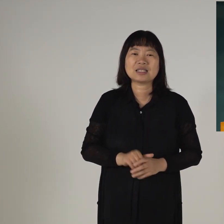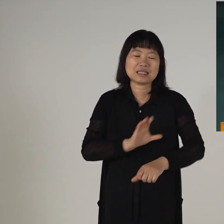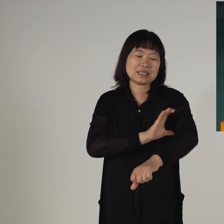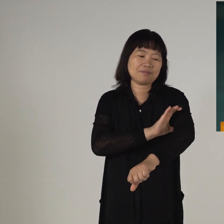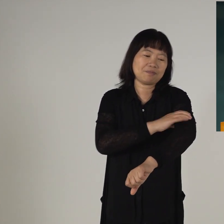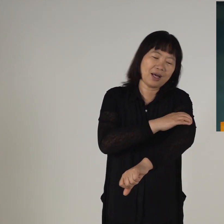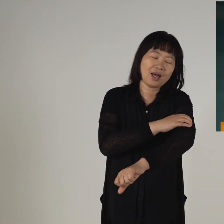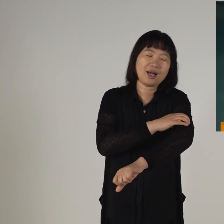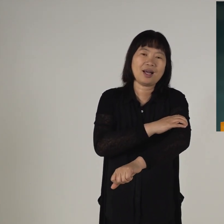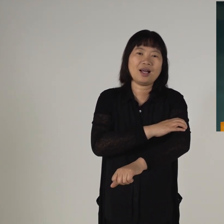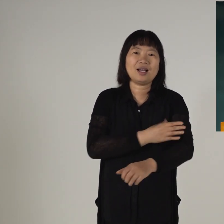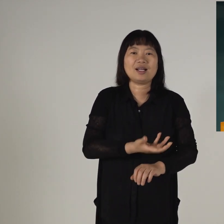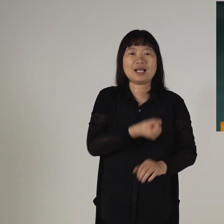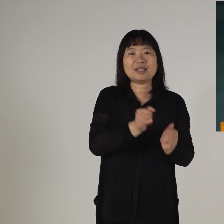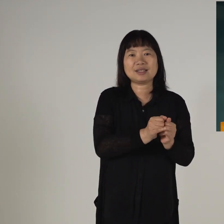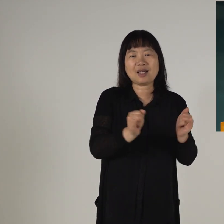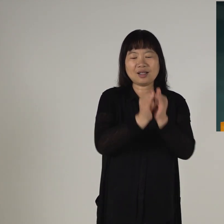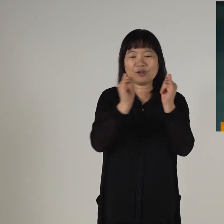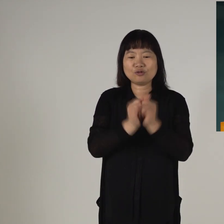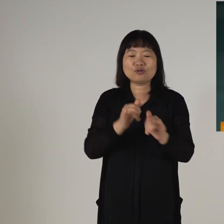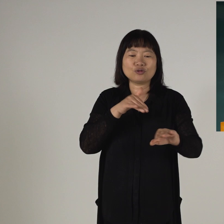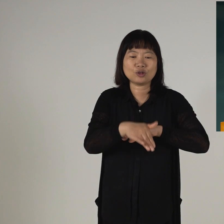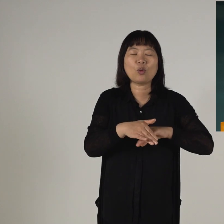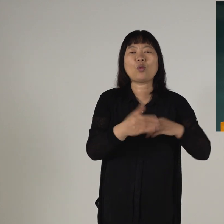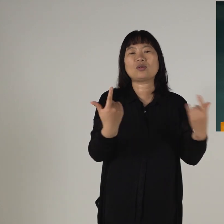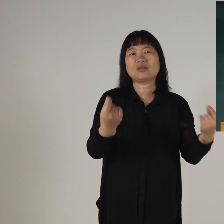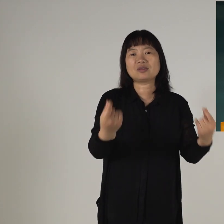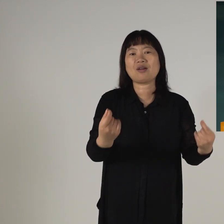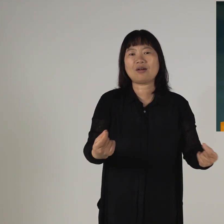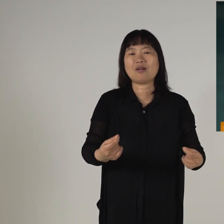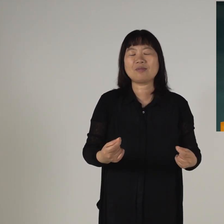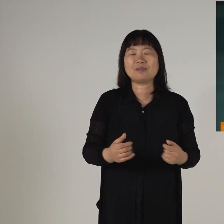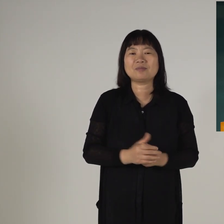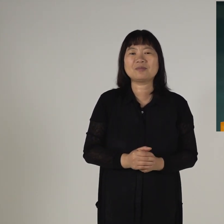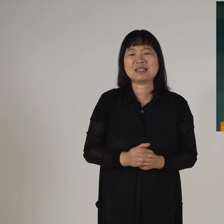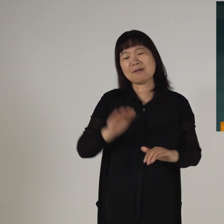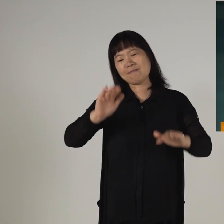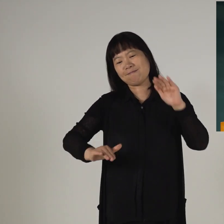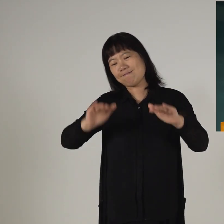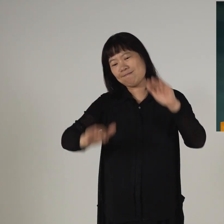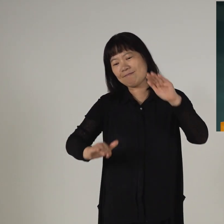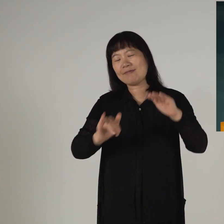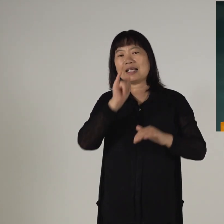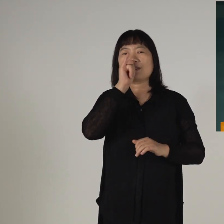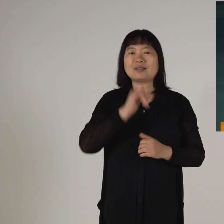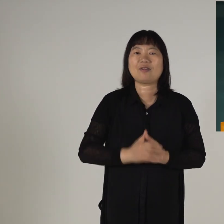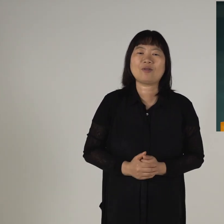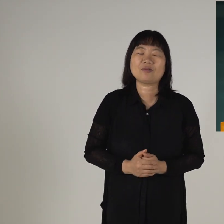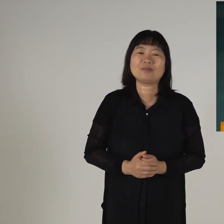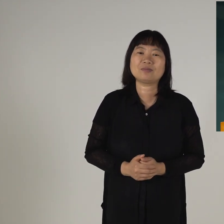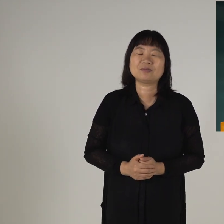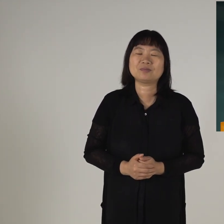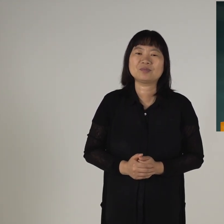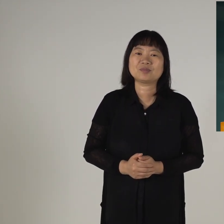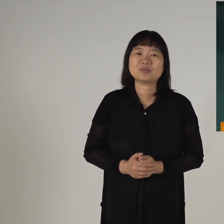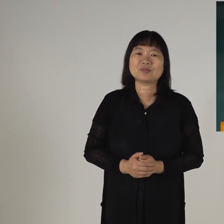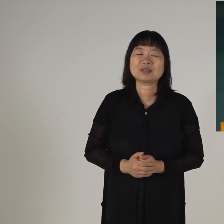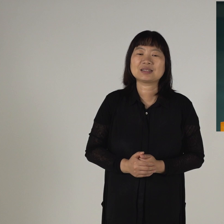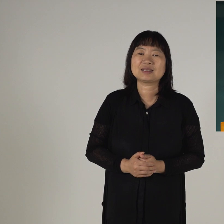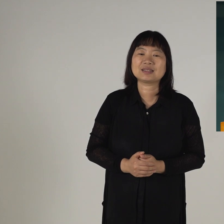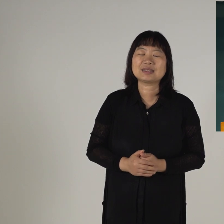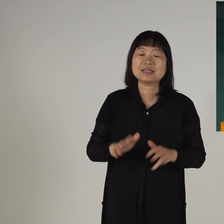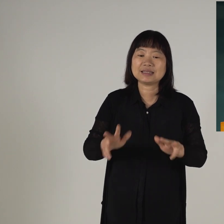아니에요. 사회구조는 결국 그거예요. 그러니까 우리가 특별히 여기